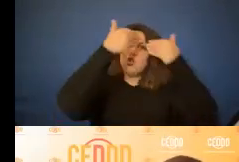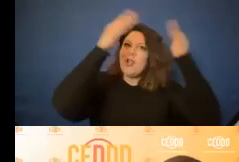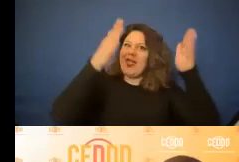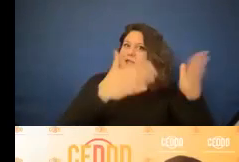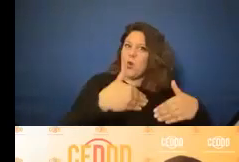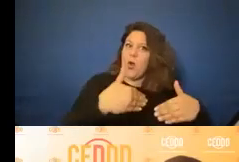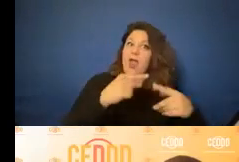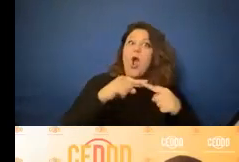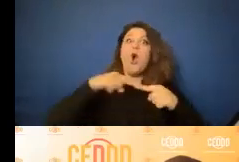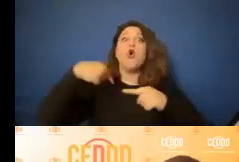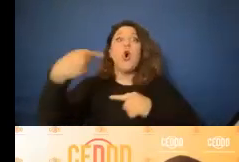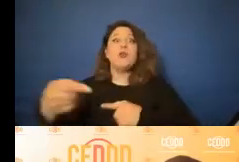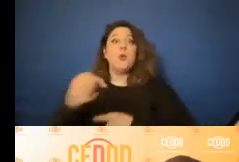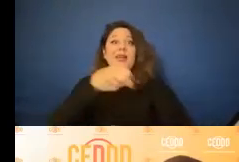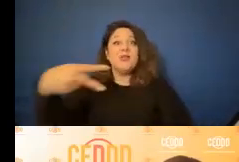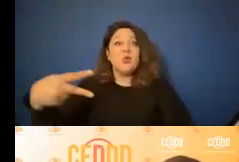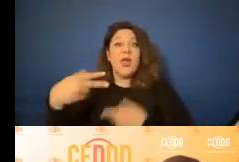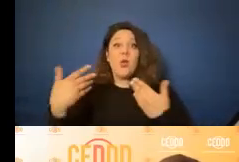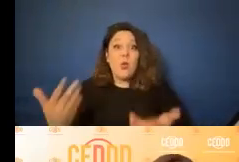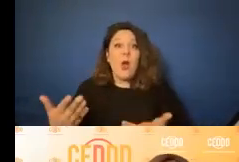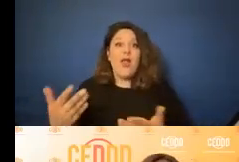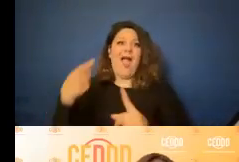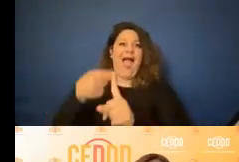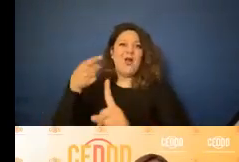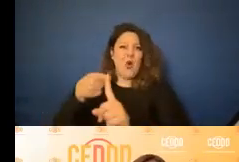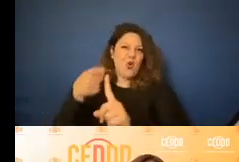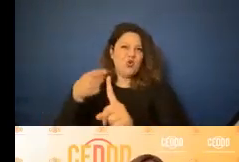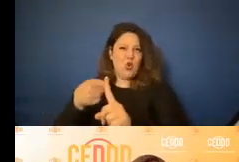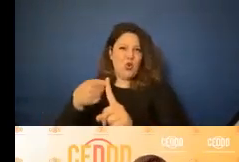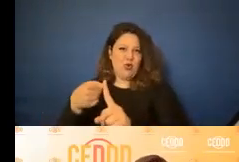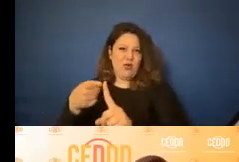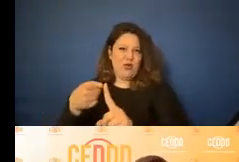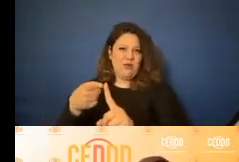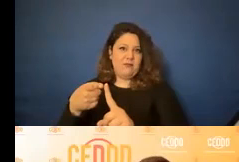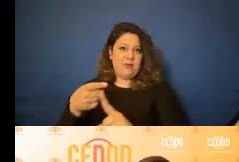el acoso y la consecuencia de las consecuencias obviamente es cómo le afecta